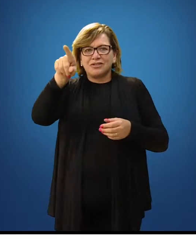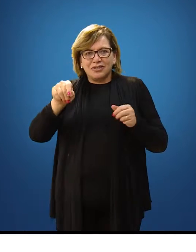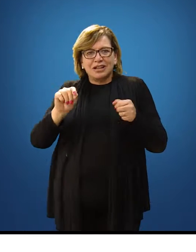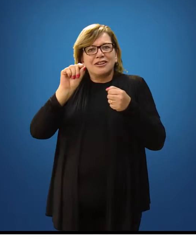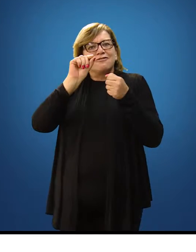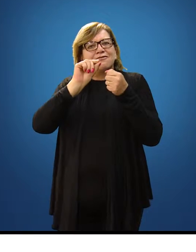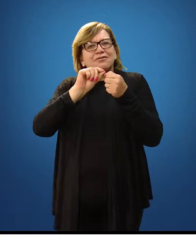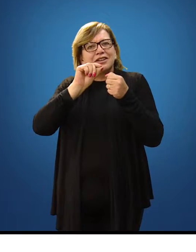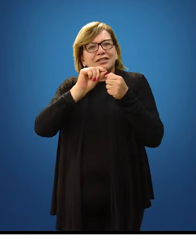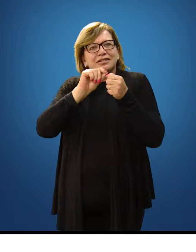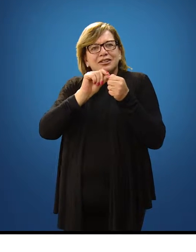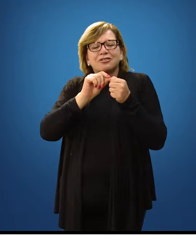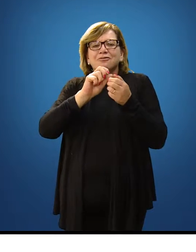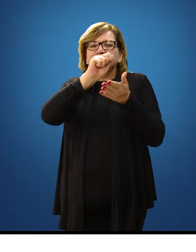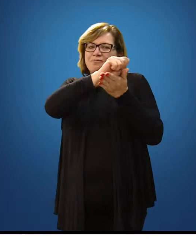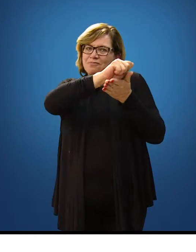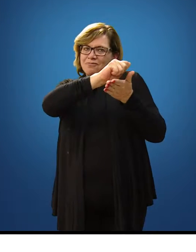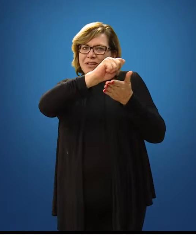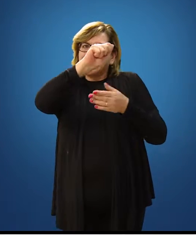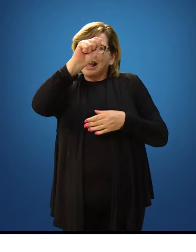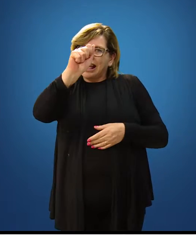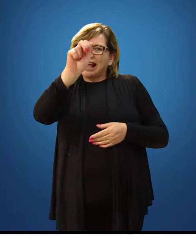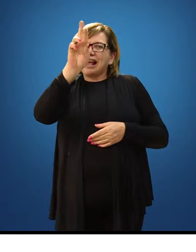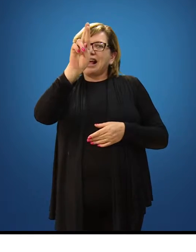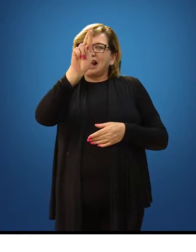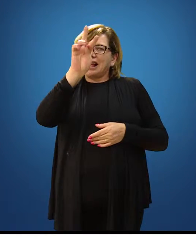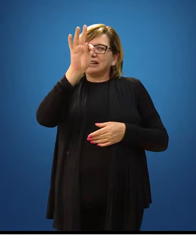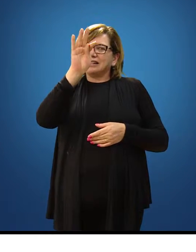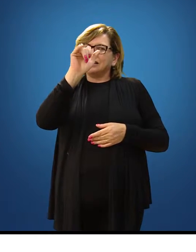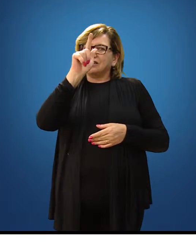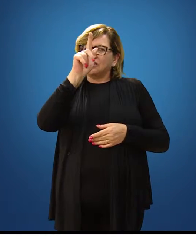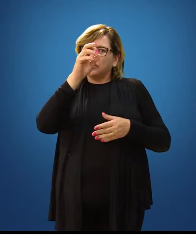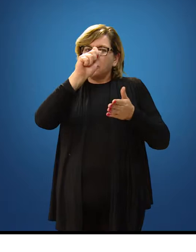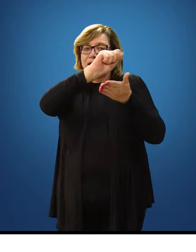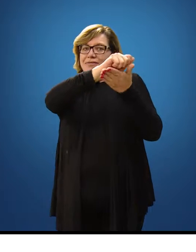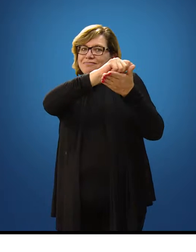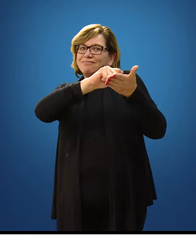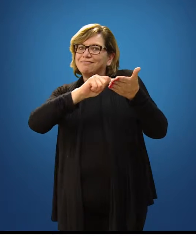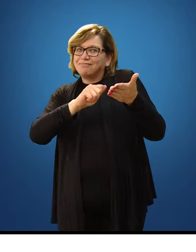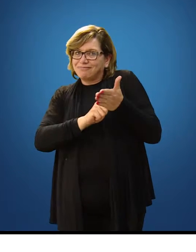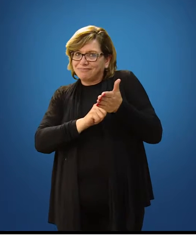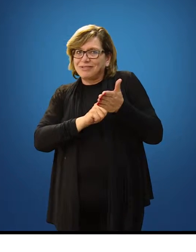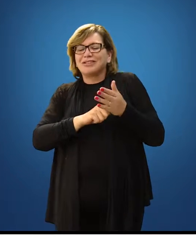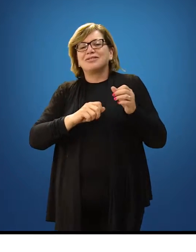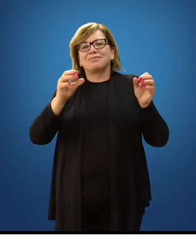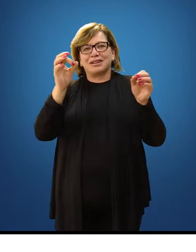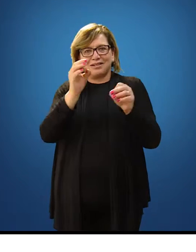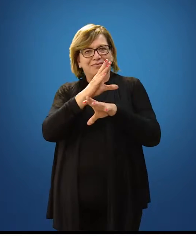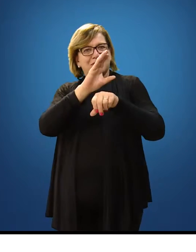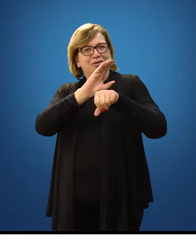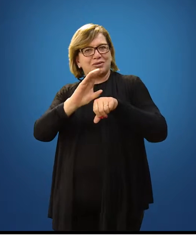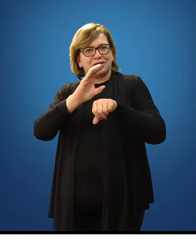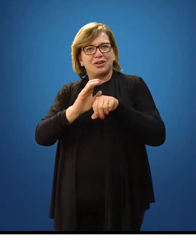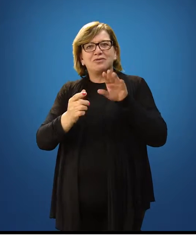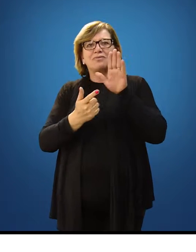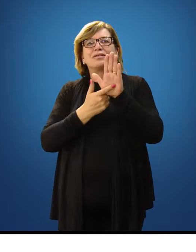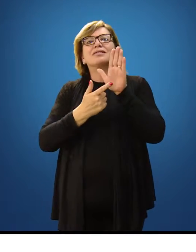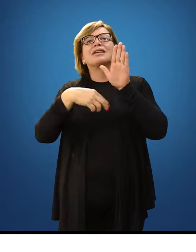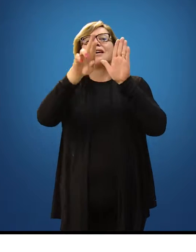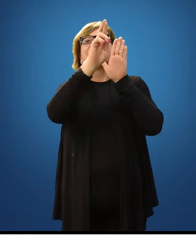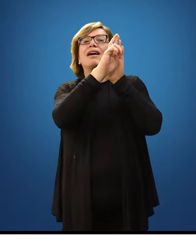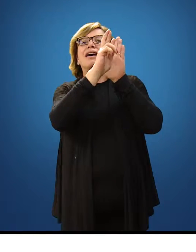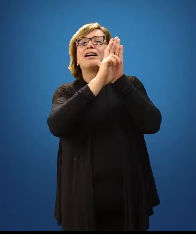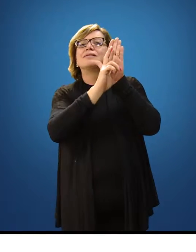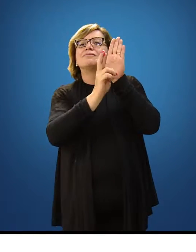construir o artigo de conclusão de curso. Então, eu vou apresentar para vocês quais são as